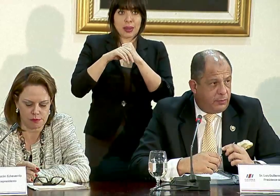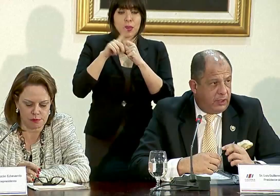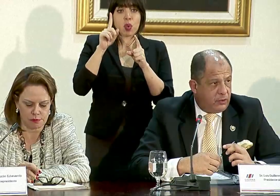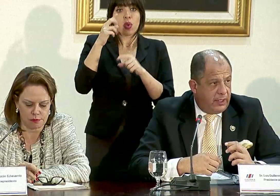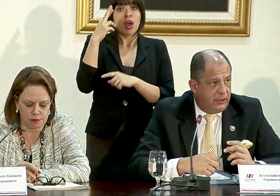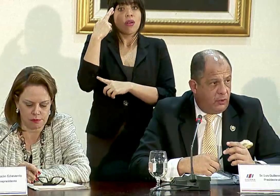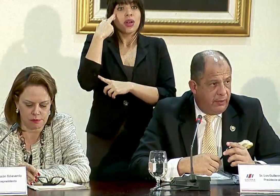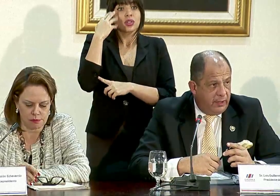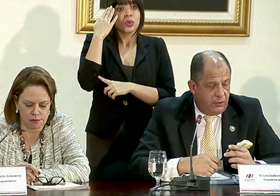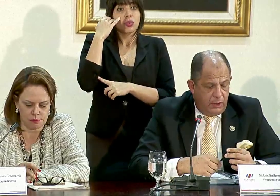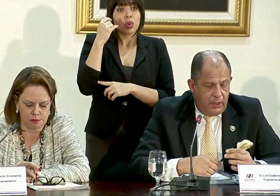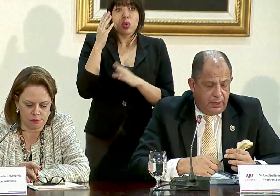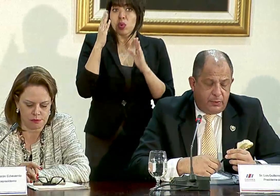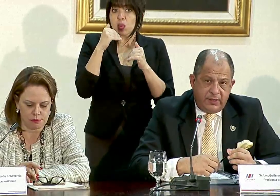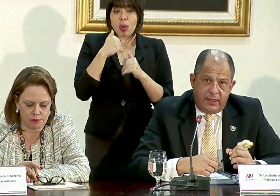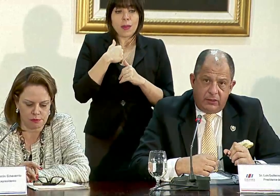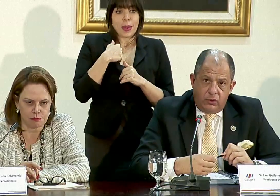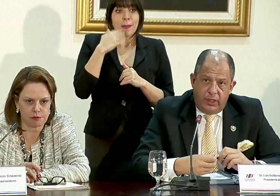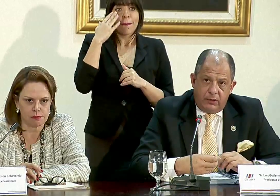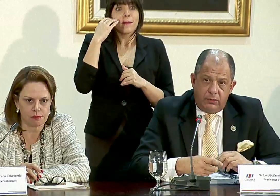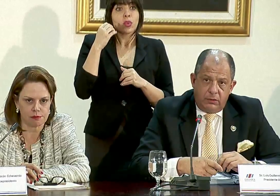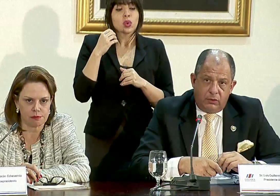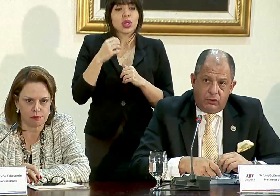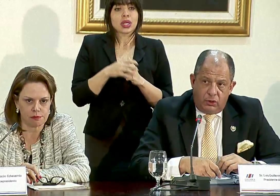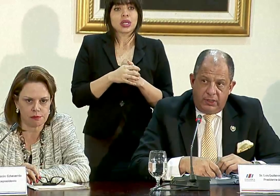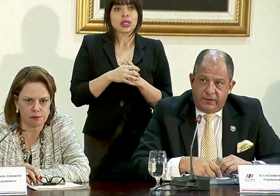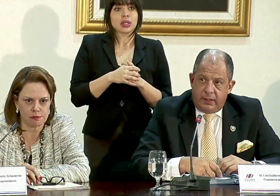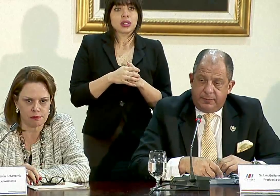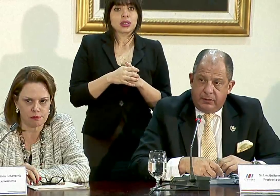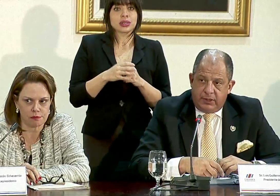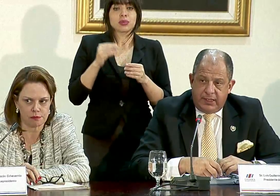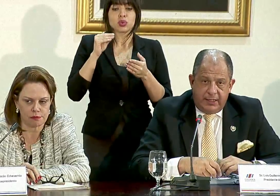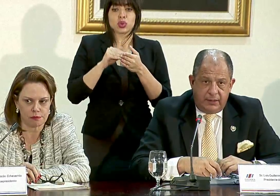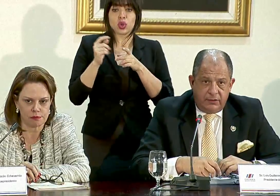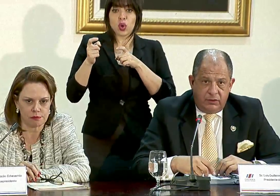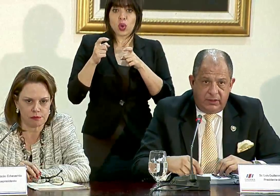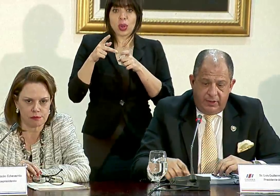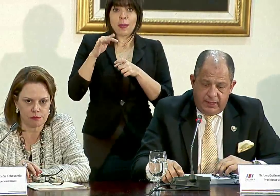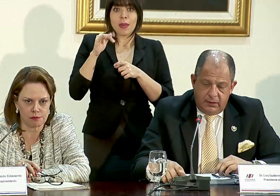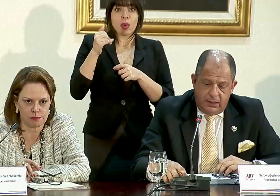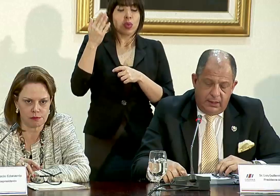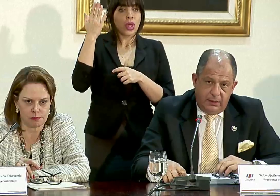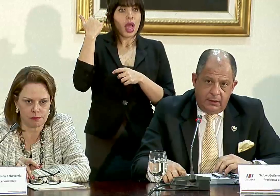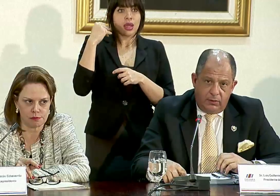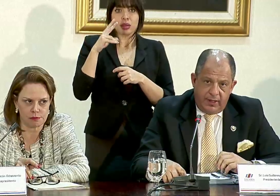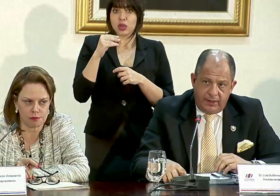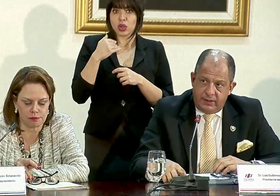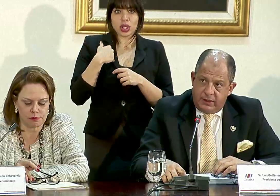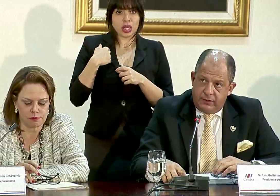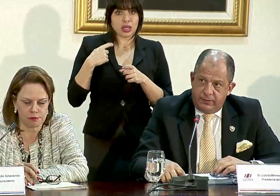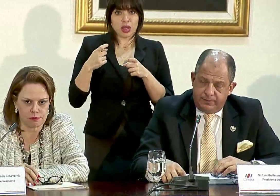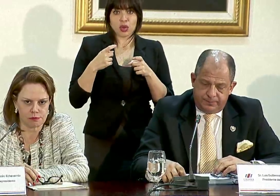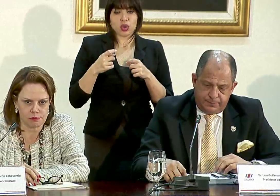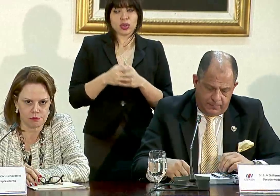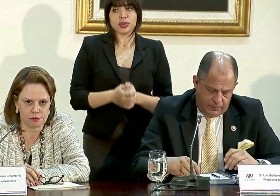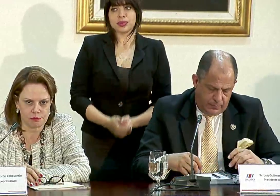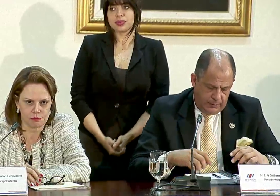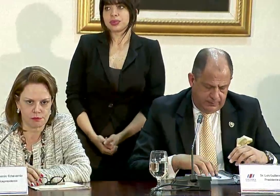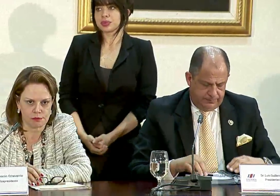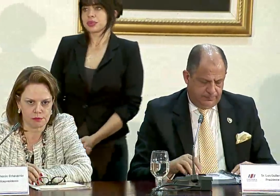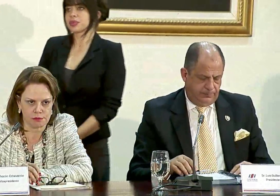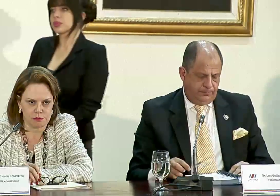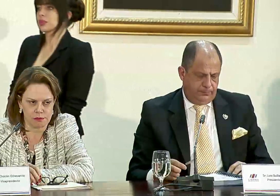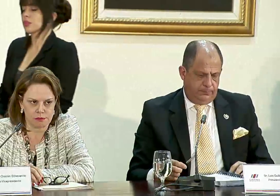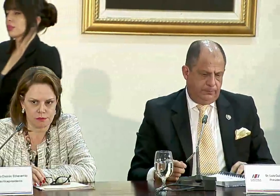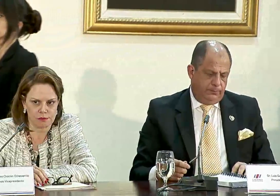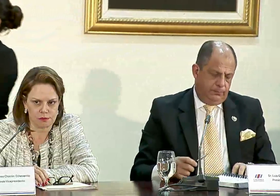de las razones por las cuales lo ha habido es porque se le introdujeron controles a las pautas que antes no habían existido Amelia